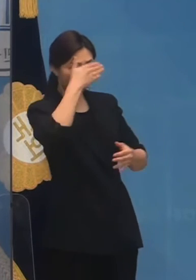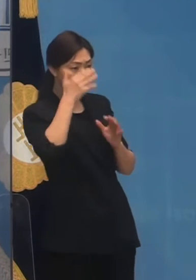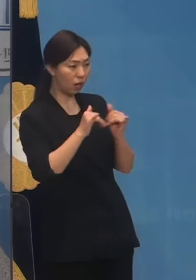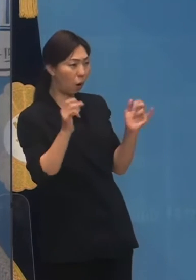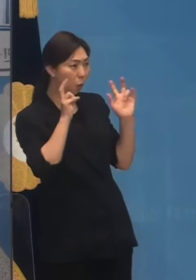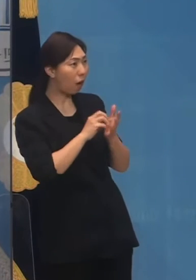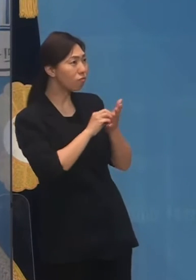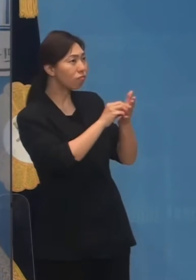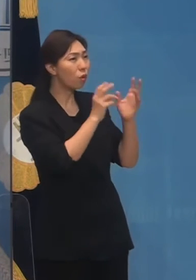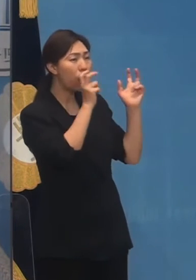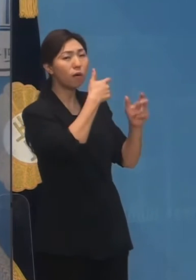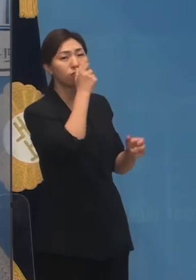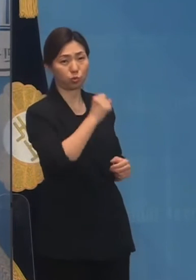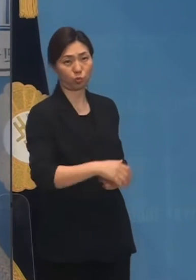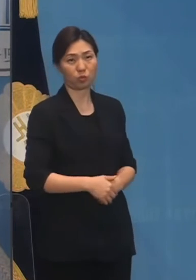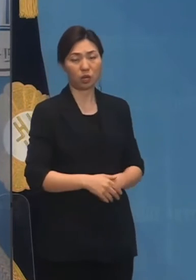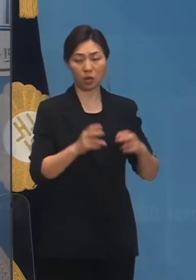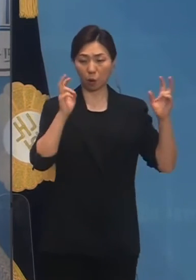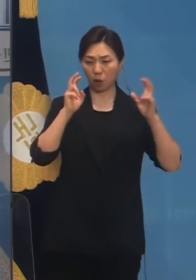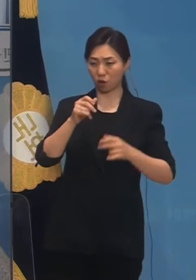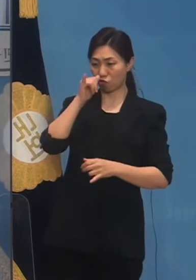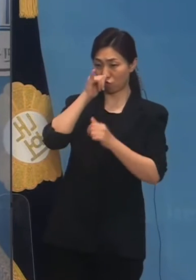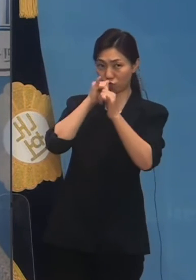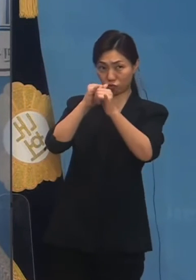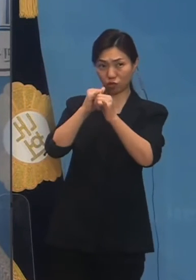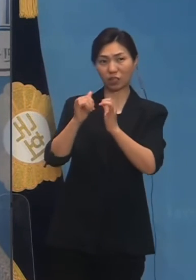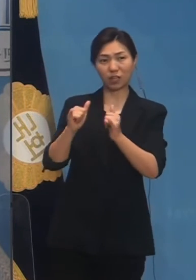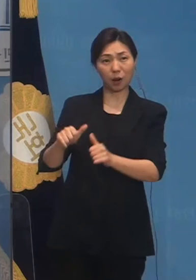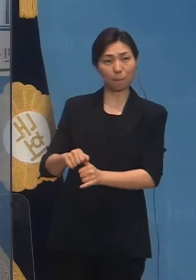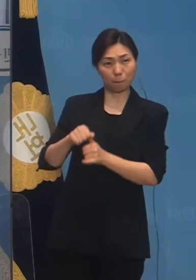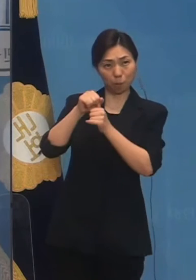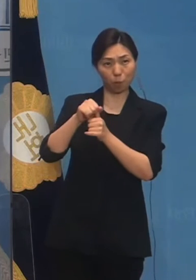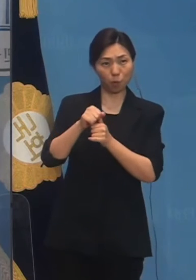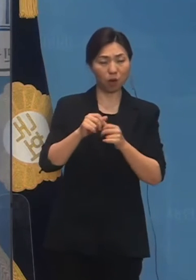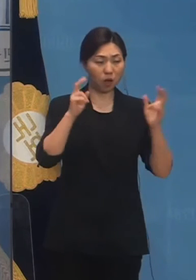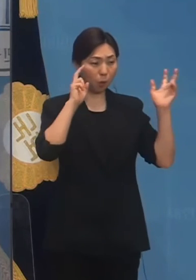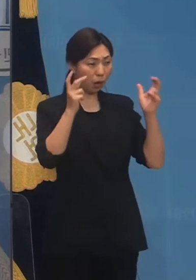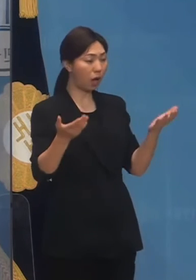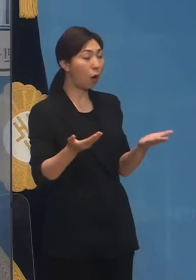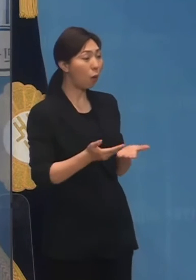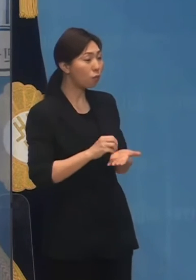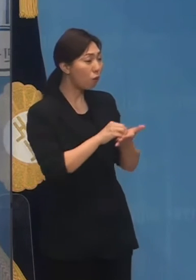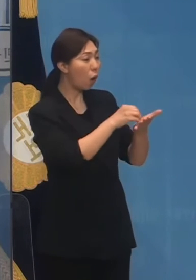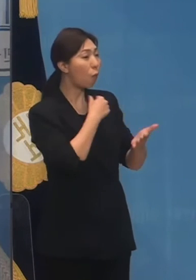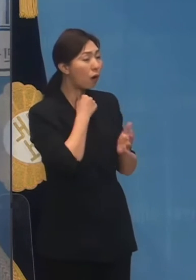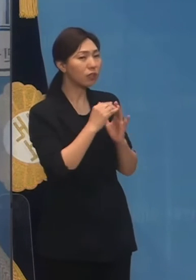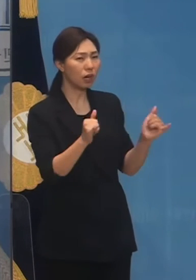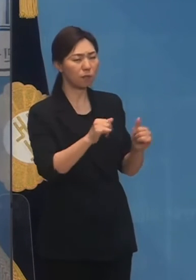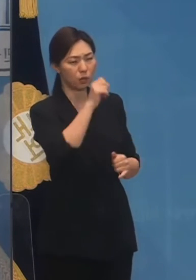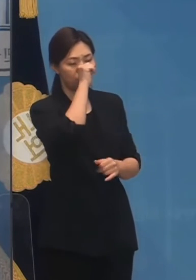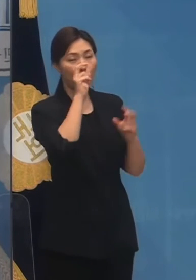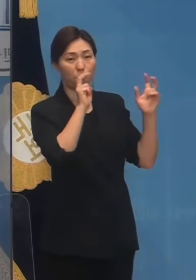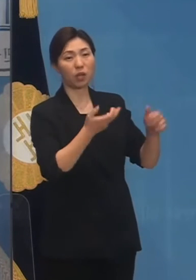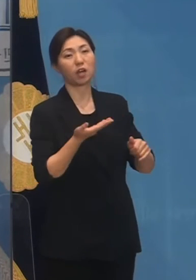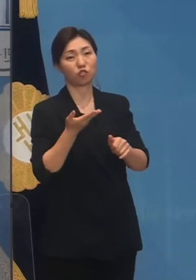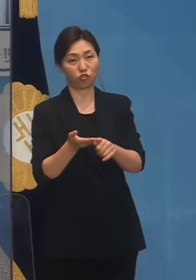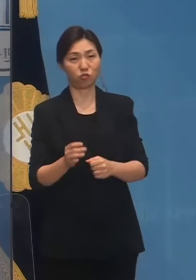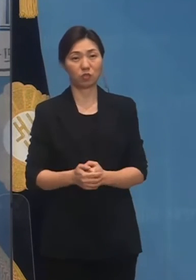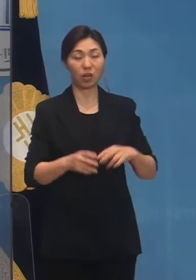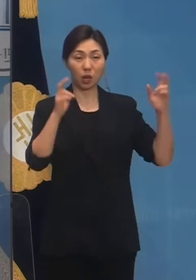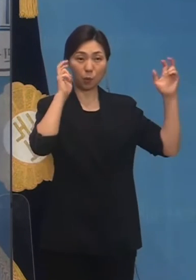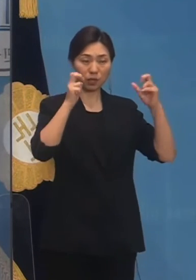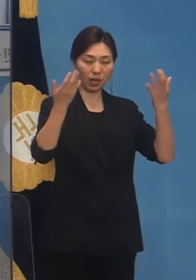심각합니다. 기업에는 우수한 인력을, 구직자에게는 좋은 일자리를 제공하겠습니다. 기업과 학교, 경기도와